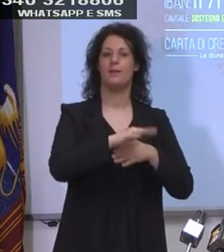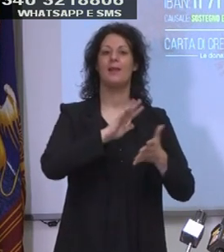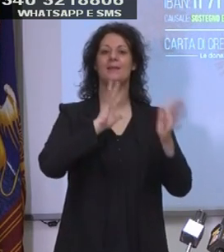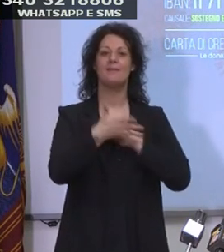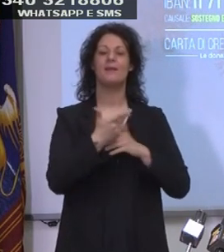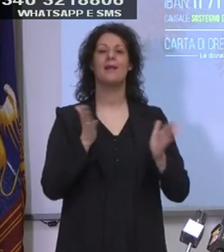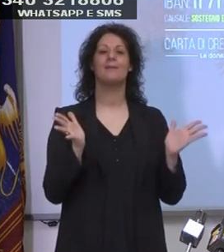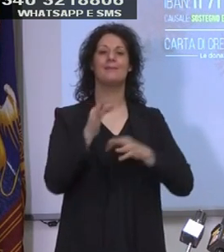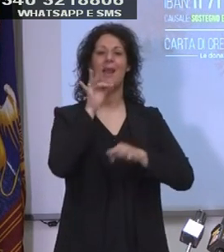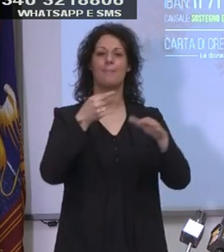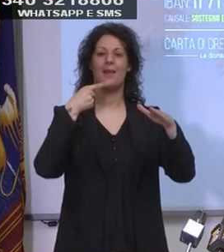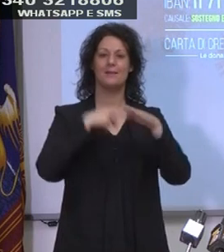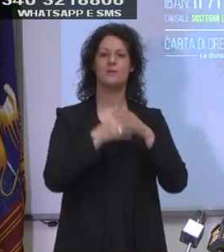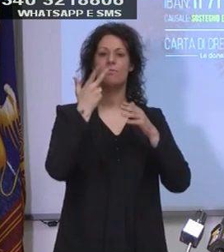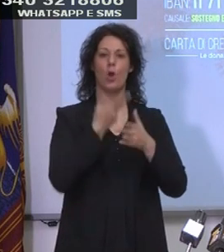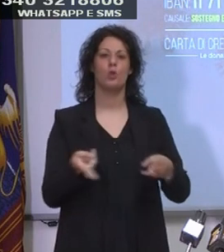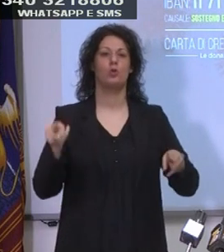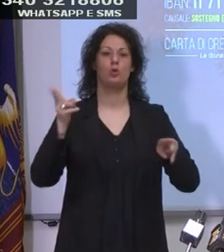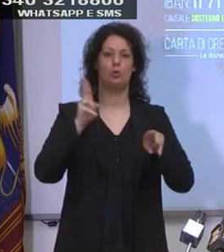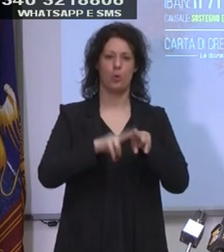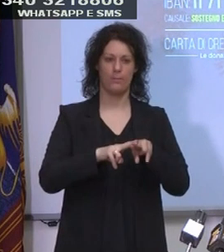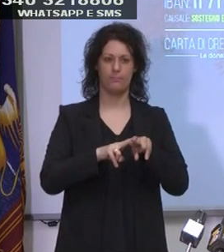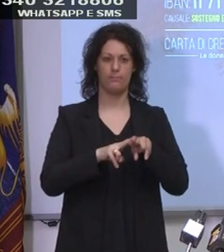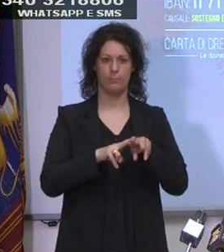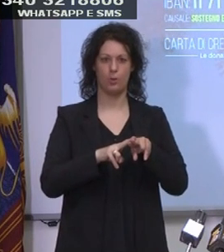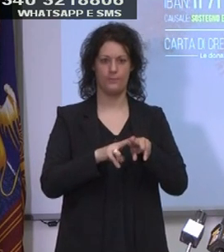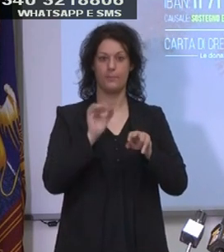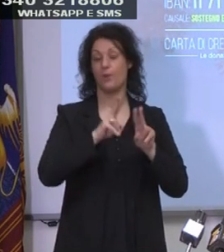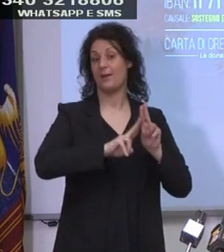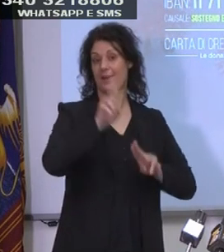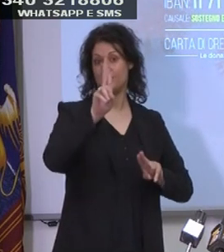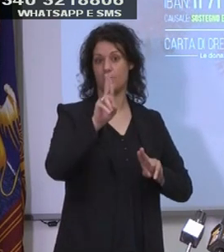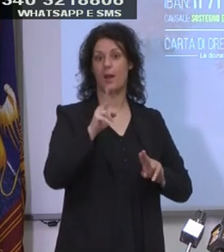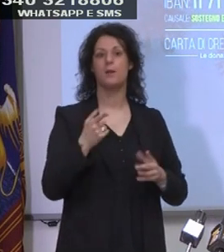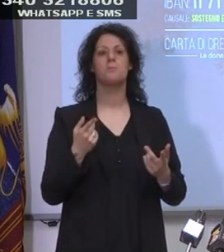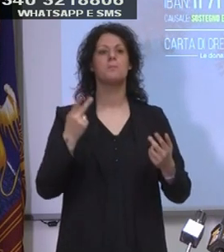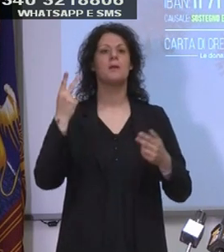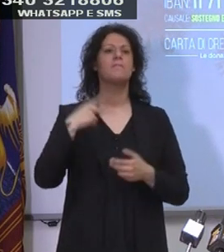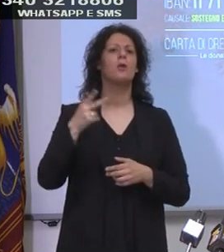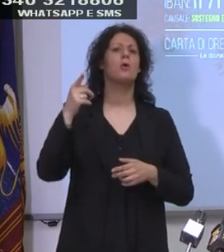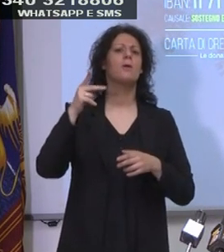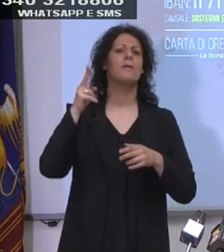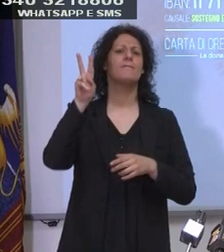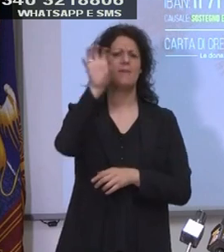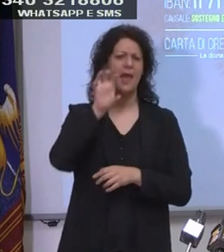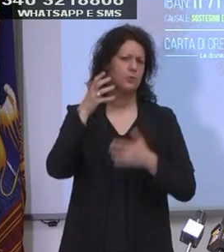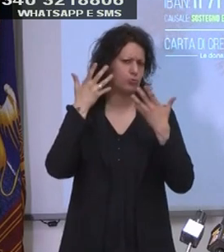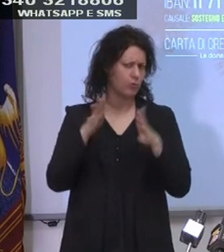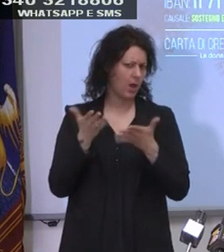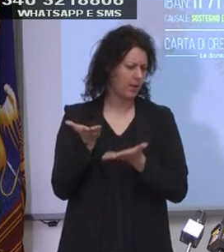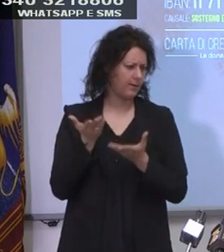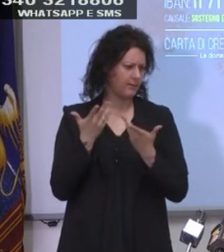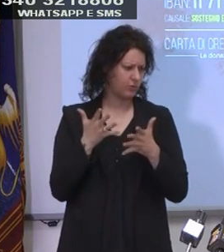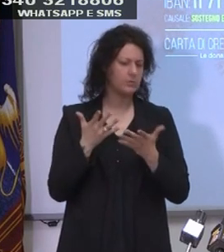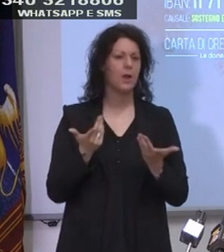terapie intensive da 5.000 a 10.000 su scala nazionale. Il Veneto ne ha già 830. No, abbiamo già raddoppiato. Ecco, appunto,